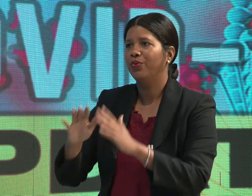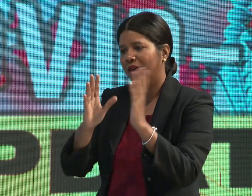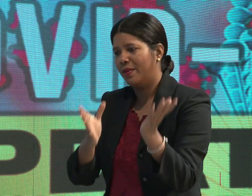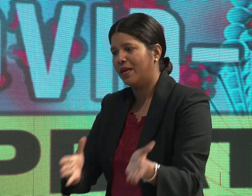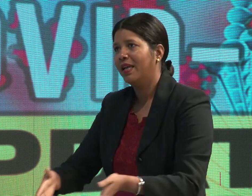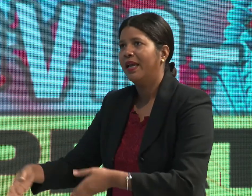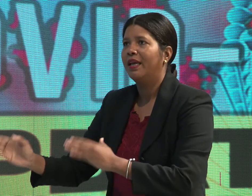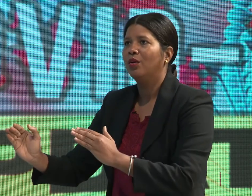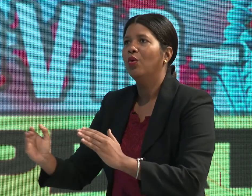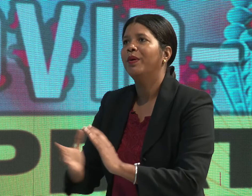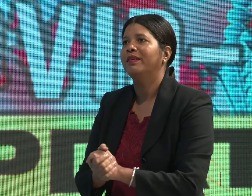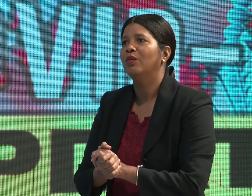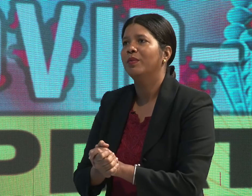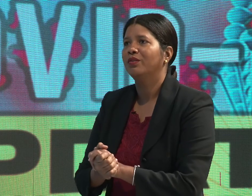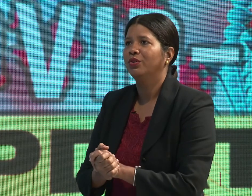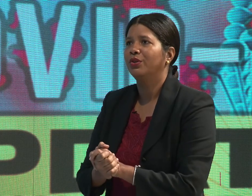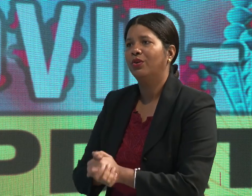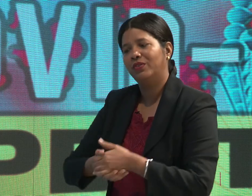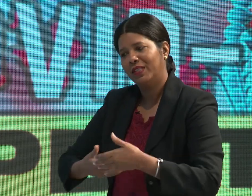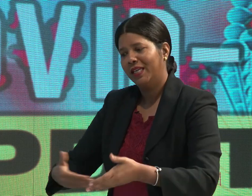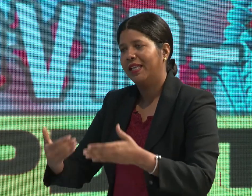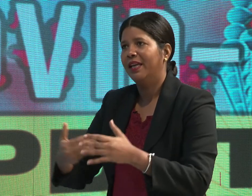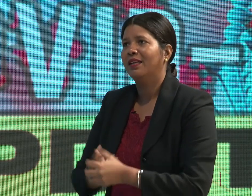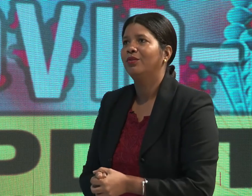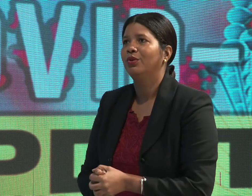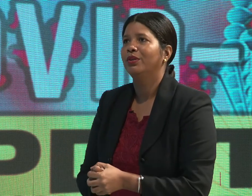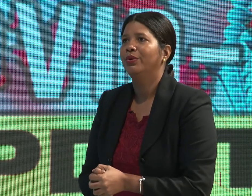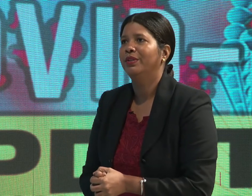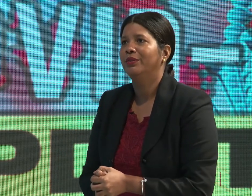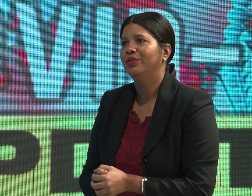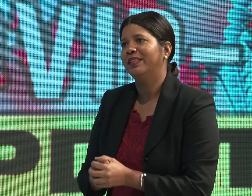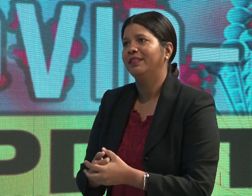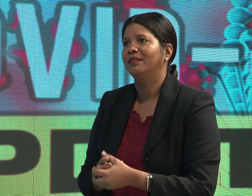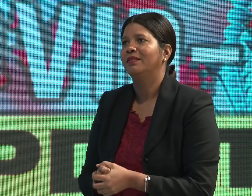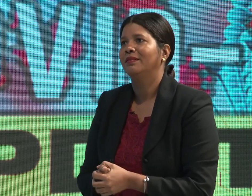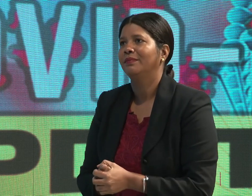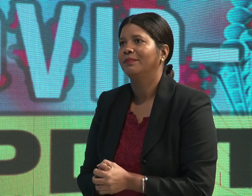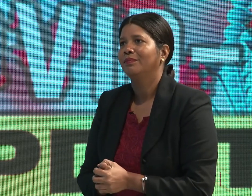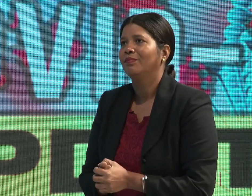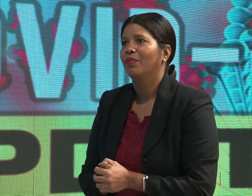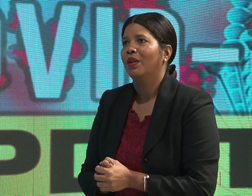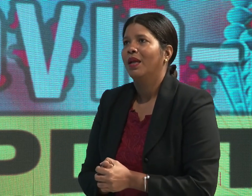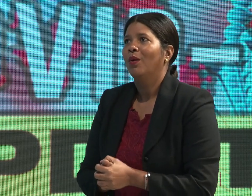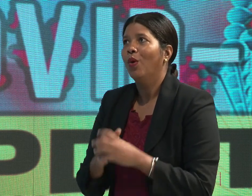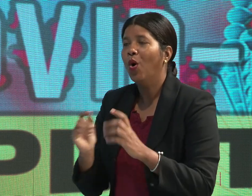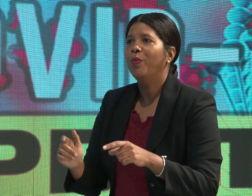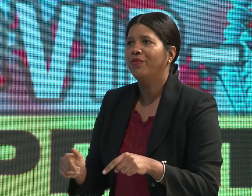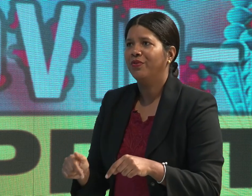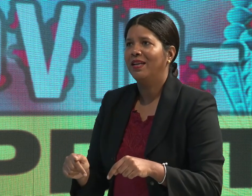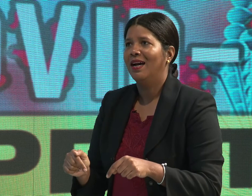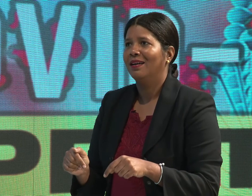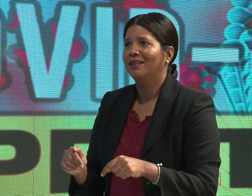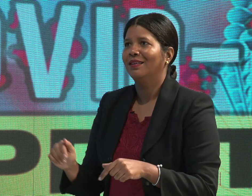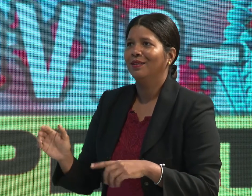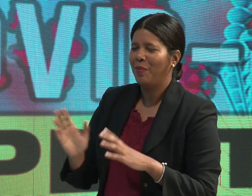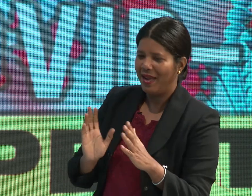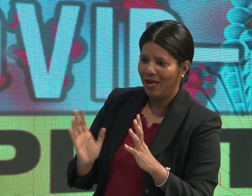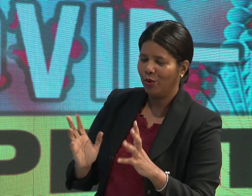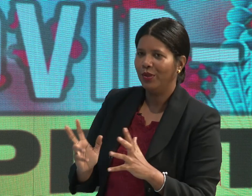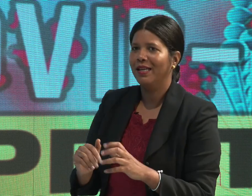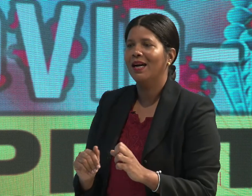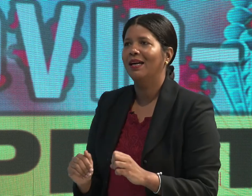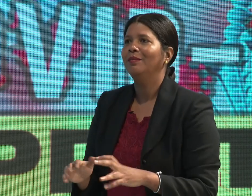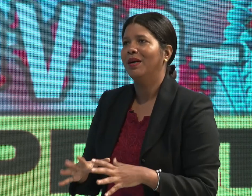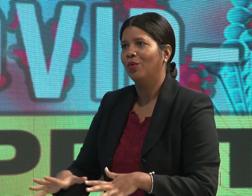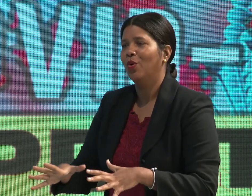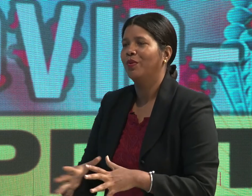wordt overgemaakt. En de opa's en oma's onder ons kregen natuurlijk hun centjes. Wanneer? Vandaag? We hopen voor vandaag. Oh, okay. Bijna